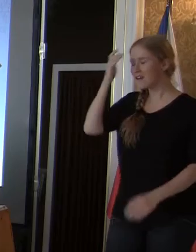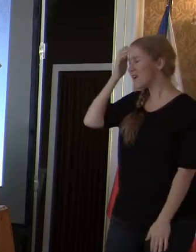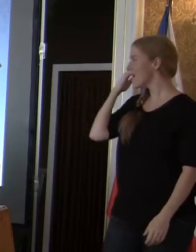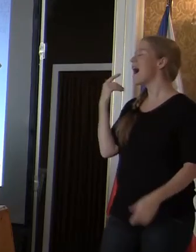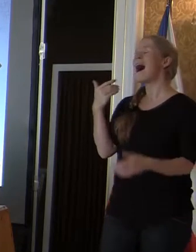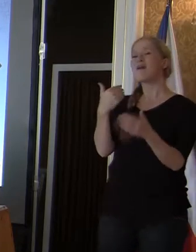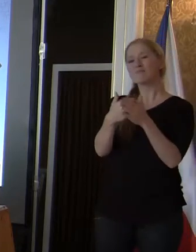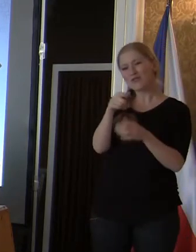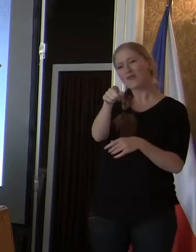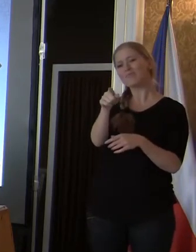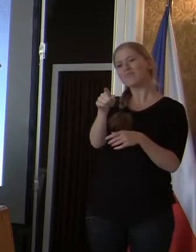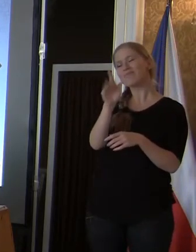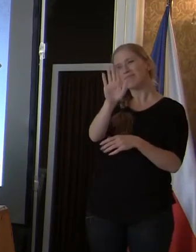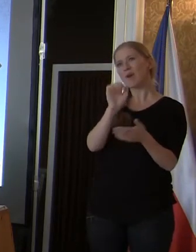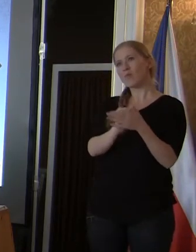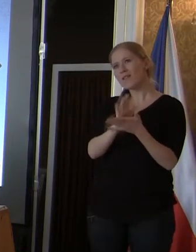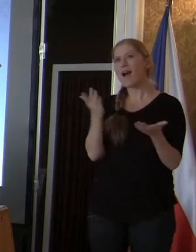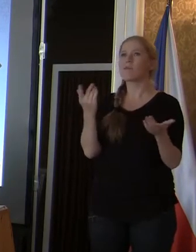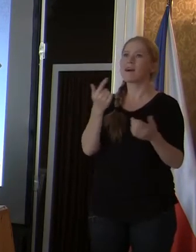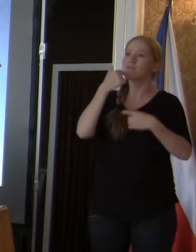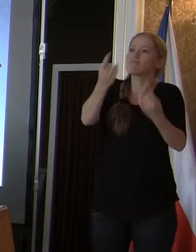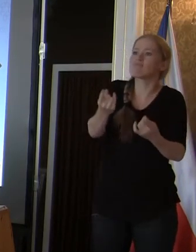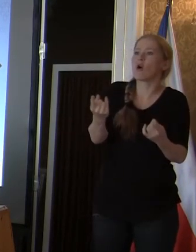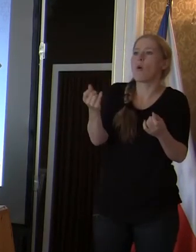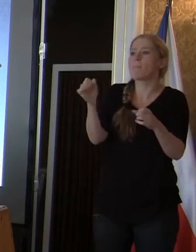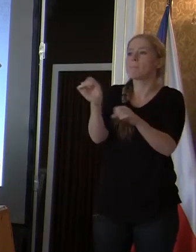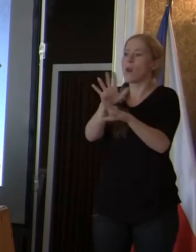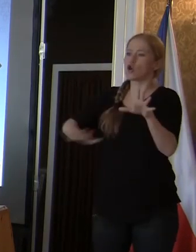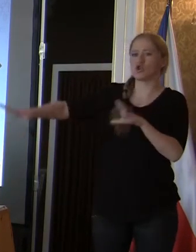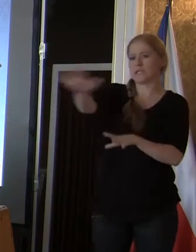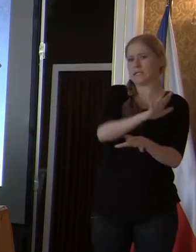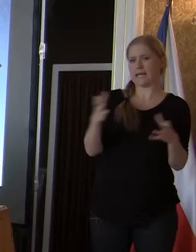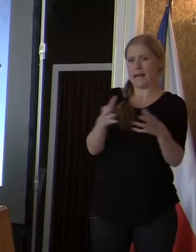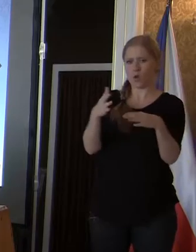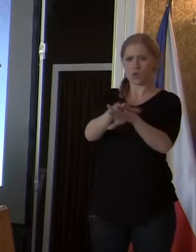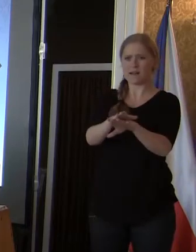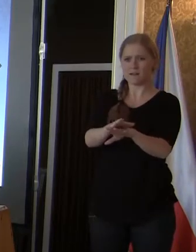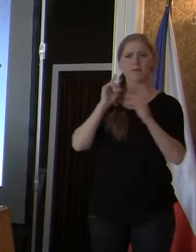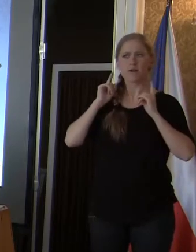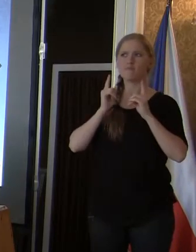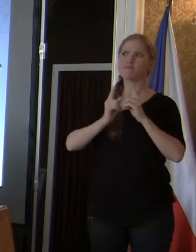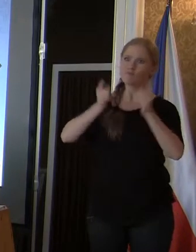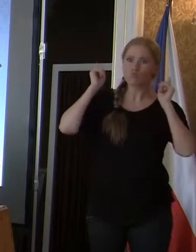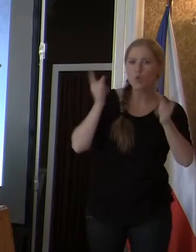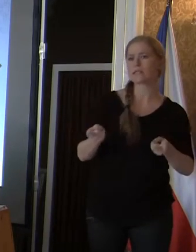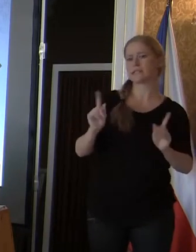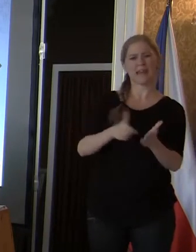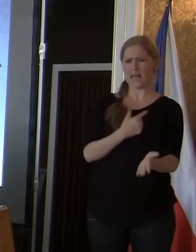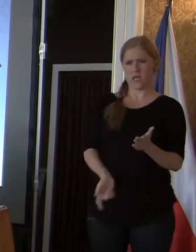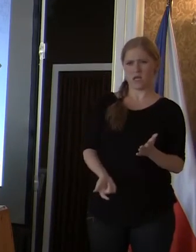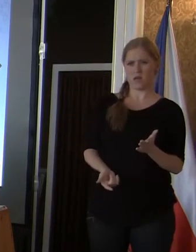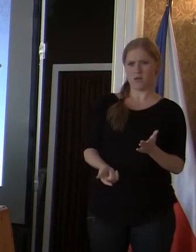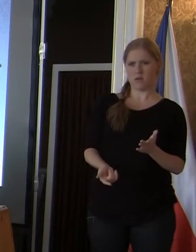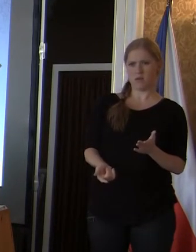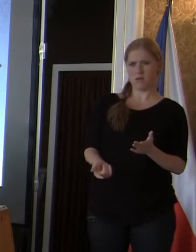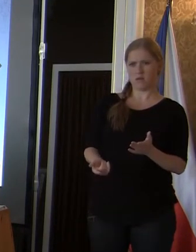kolego, plošná inkluze sluchově postižených. Já o ní nevím. Nevím, že by ji někdo nařizoval. Ale hold těch škol specializovaných je 4-5 v